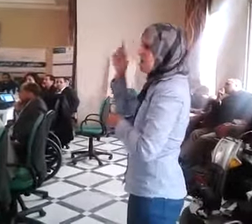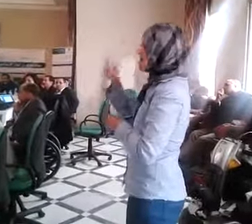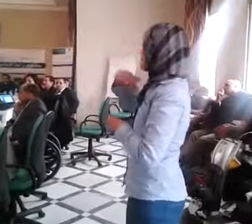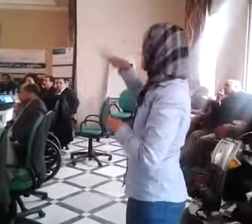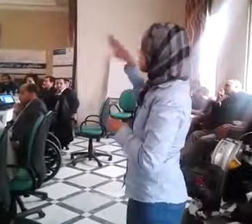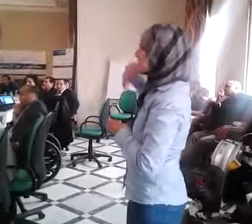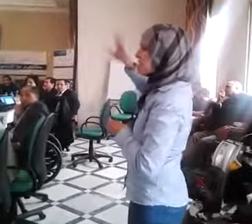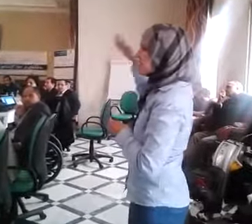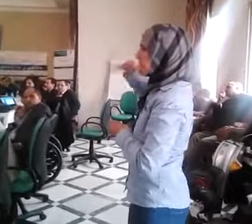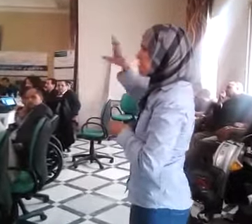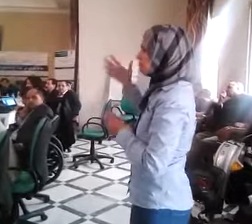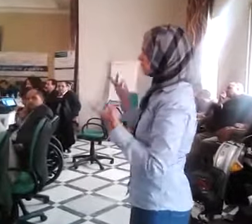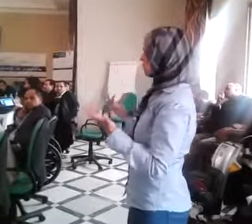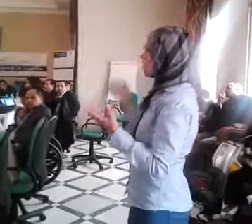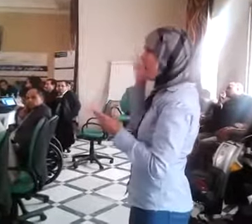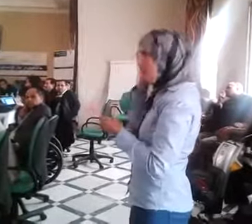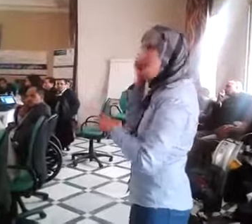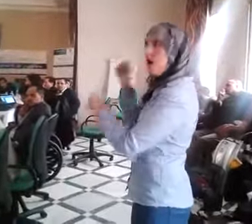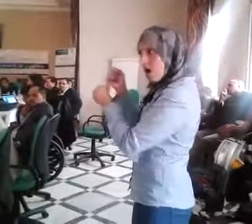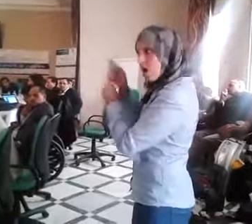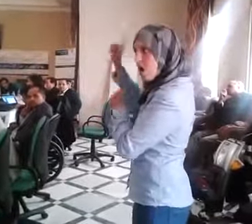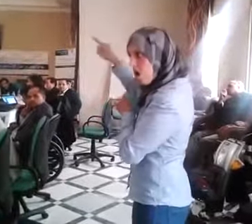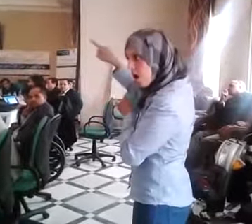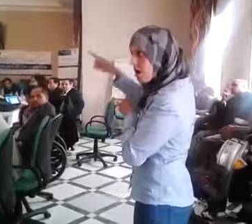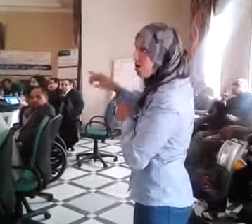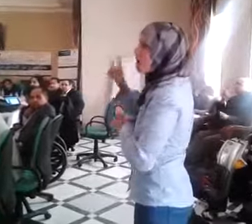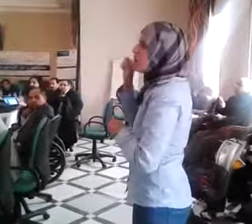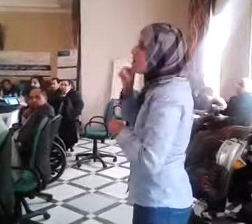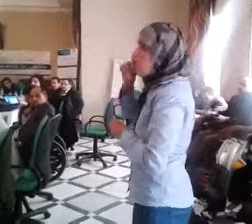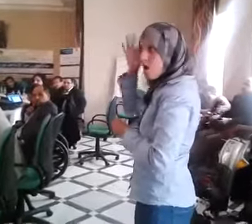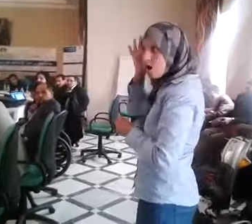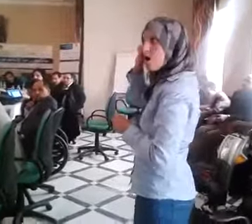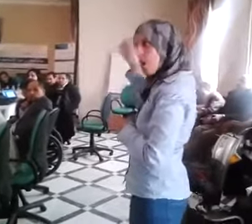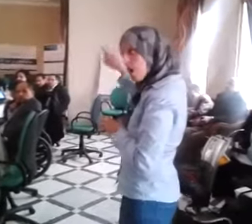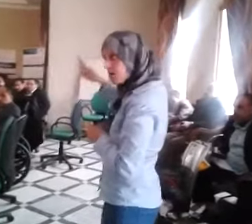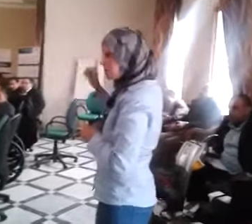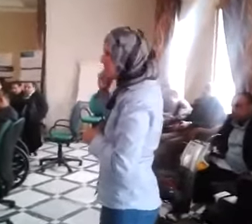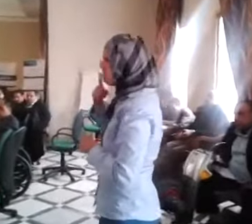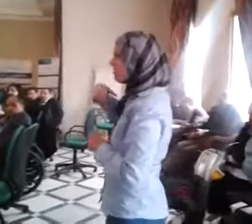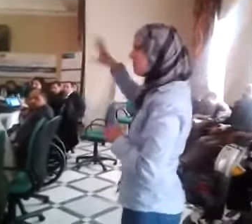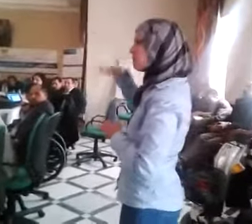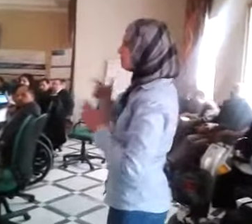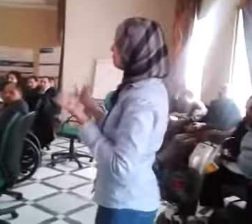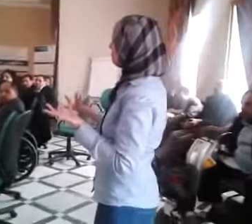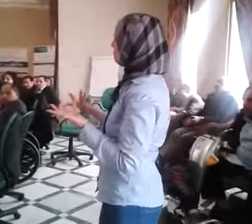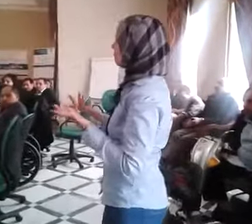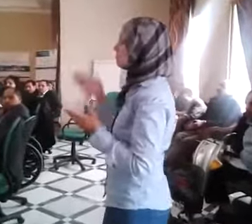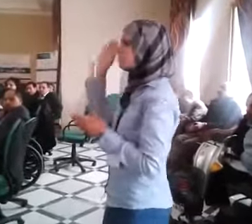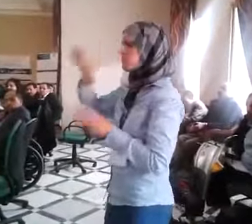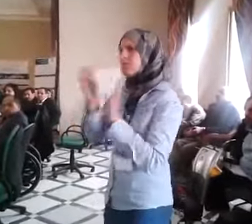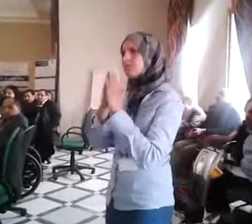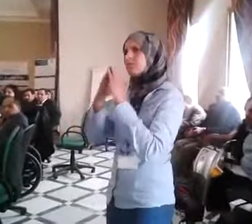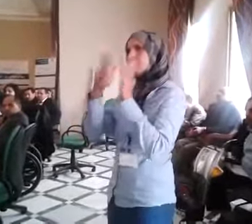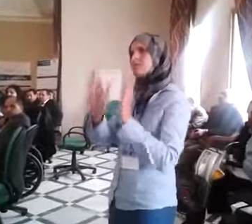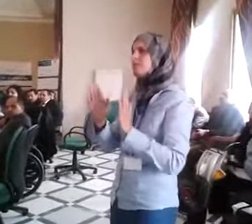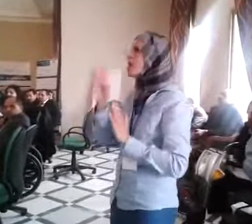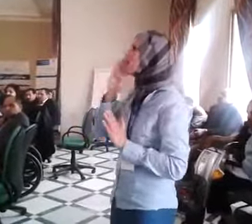المختلفين إذن بالنسبة للصفل هم بضلغ نوازيائي ونقدر النوع التهديش من الأقصى